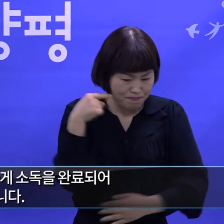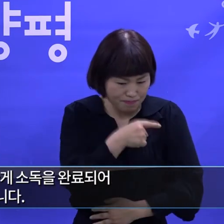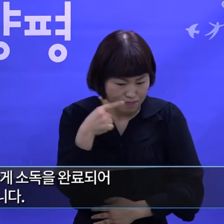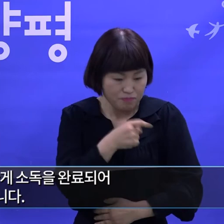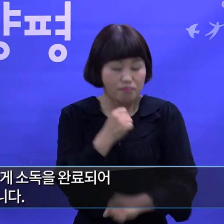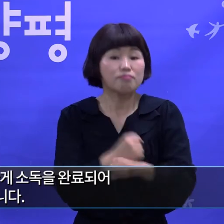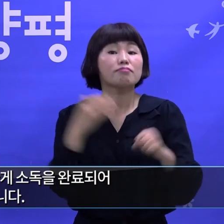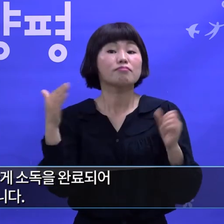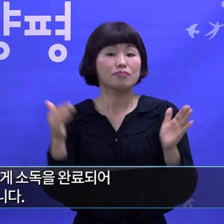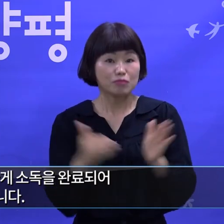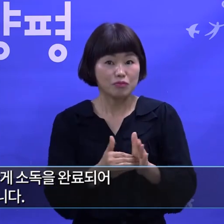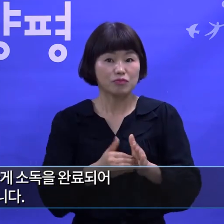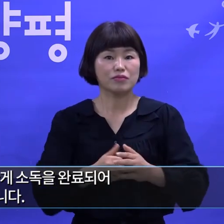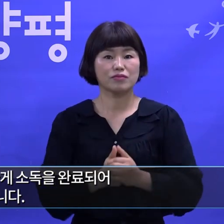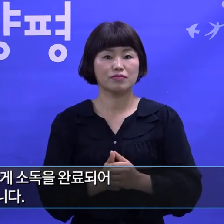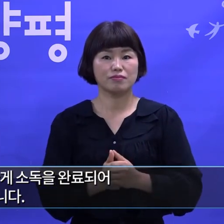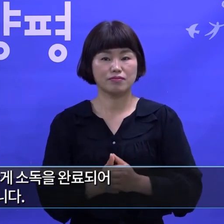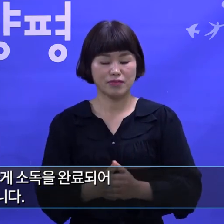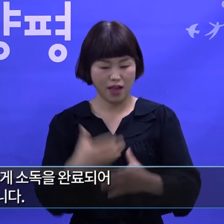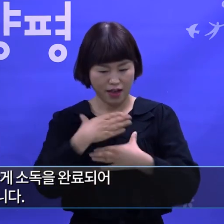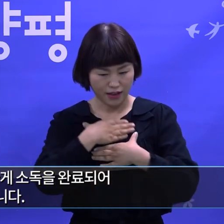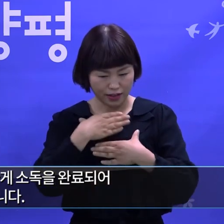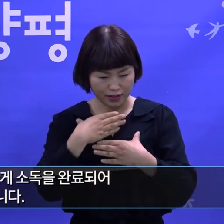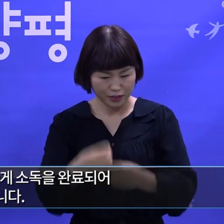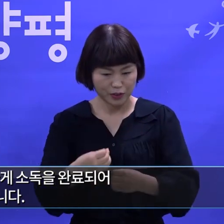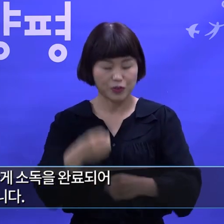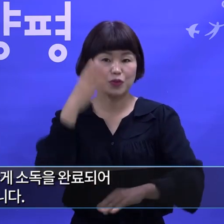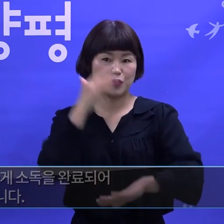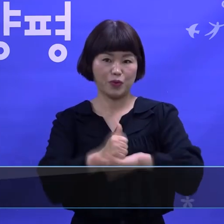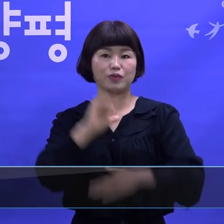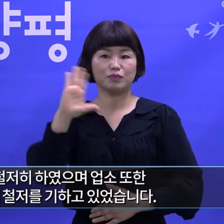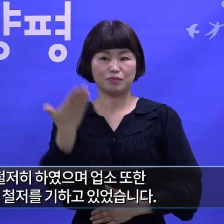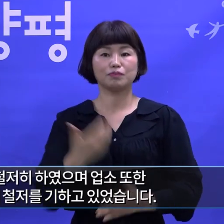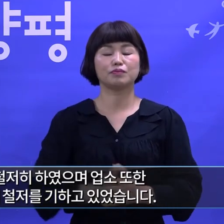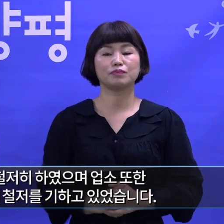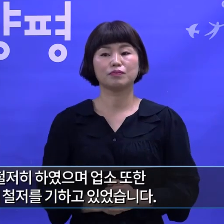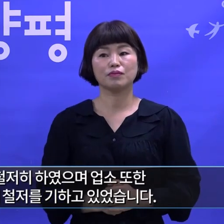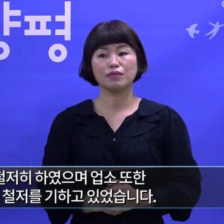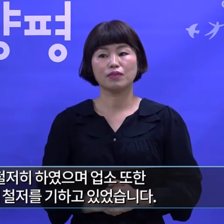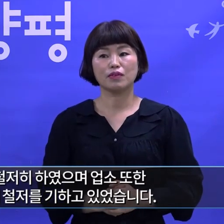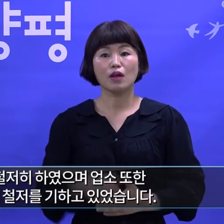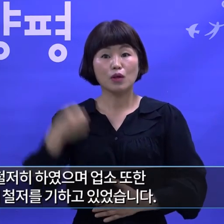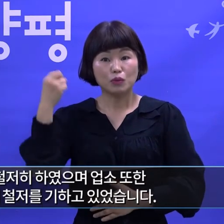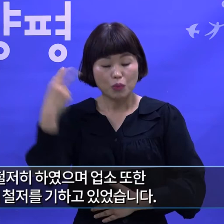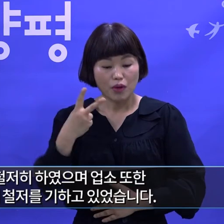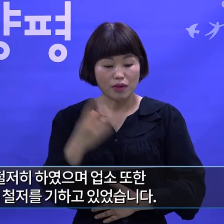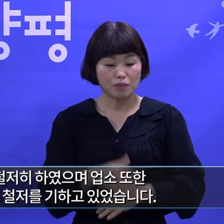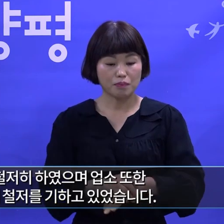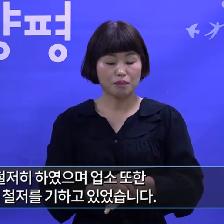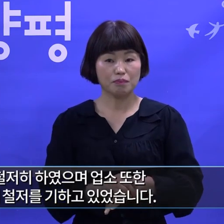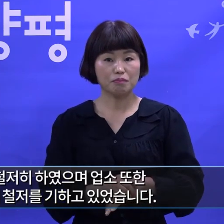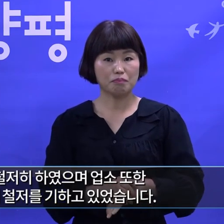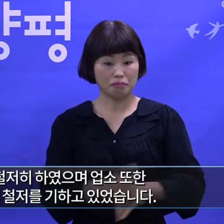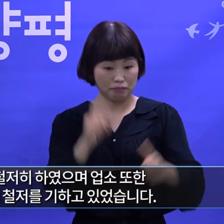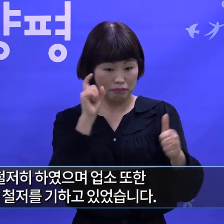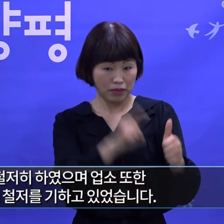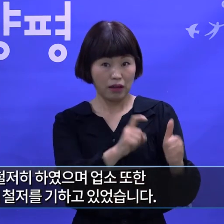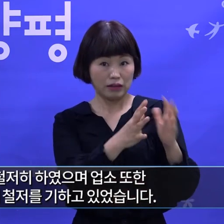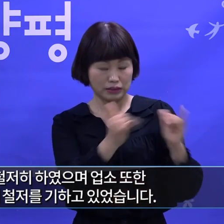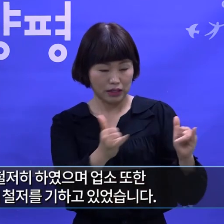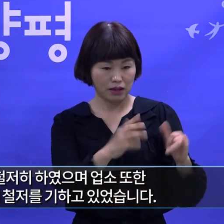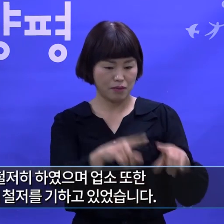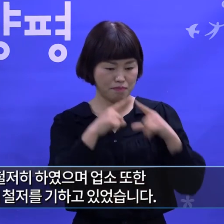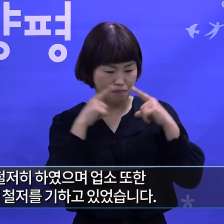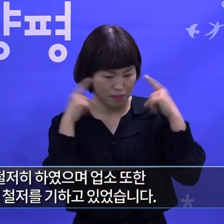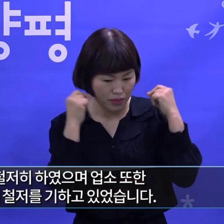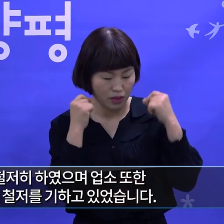감염병으로부터 안전하다는 생각이 됩니다. 또한 확진자는 마스크 착용 등